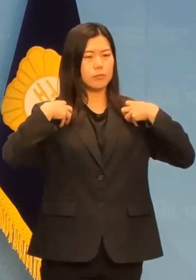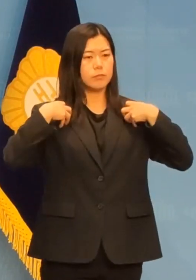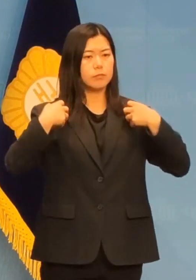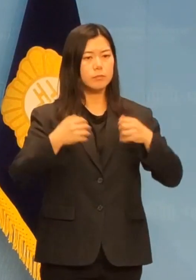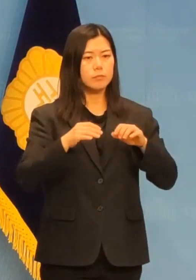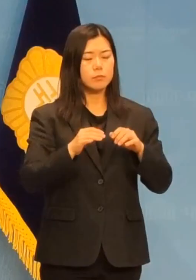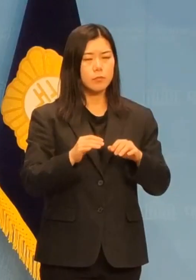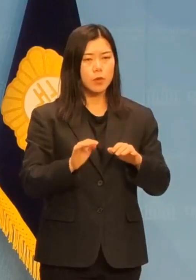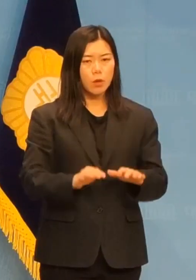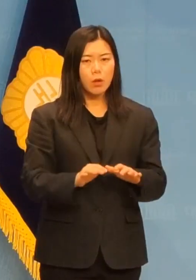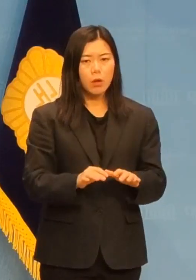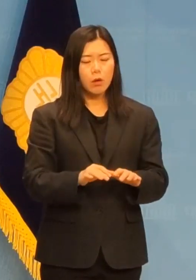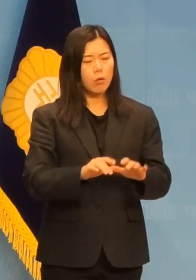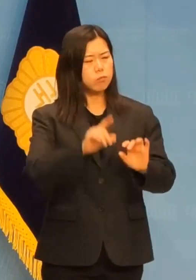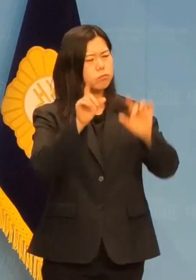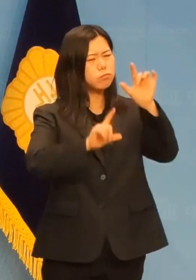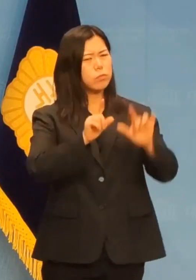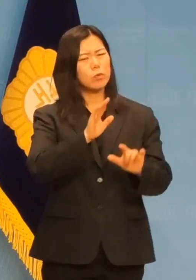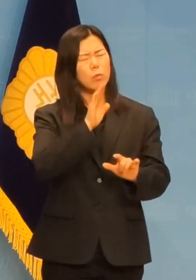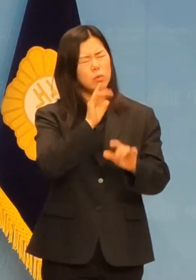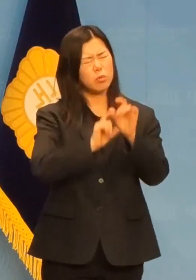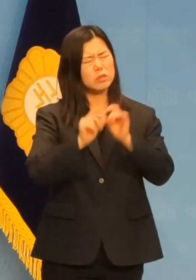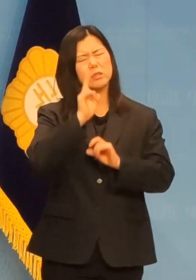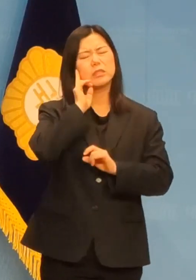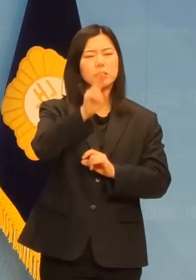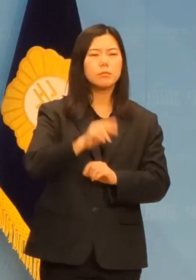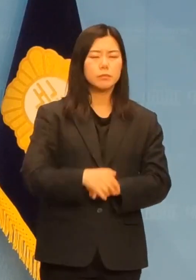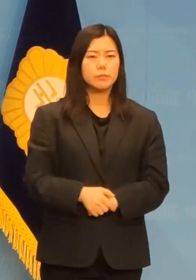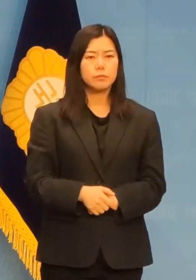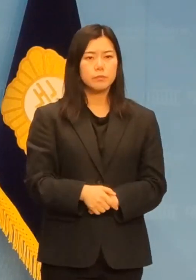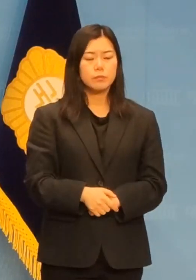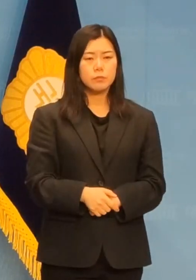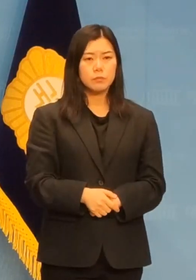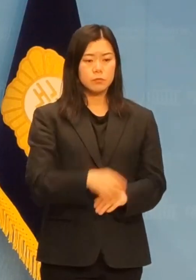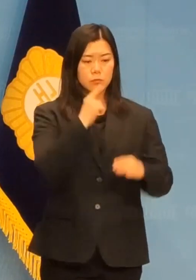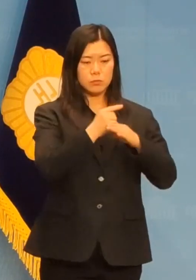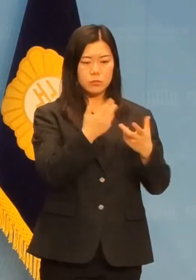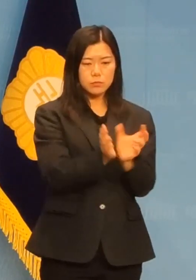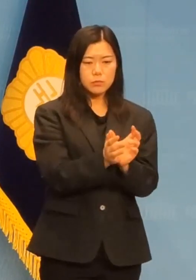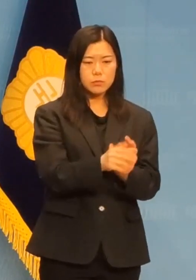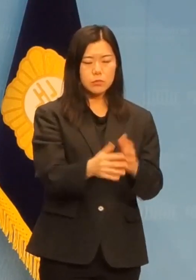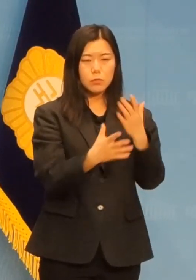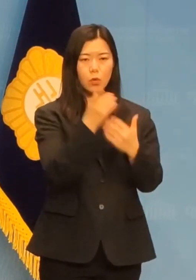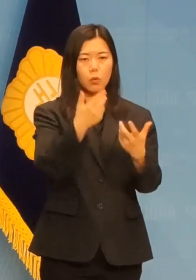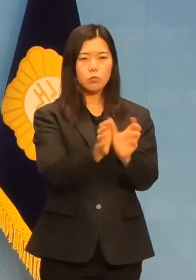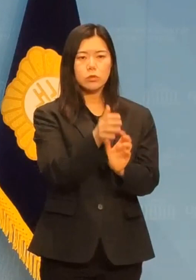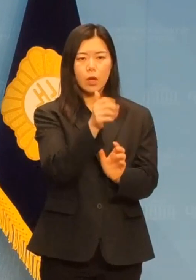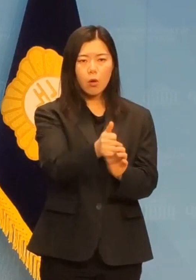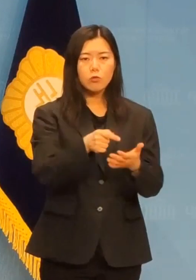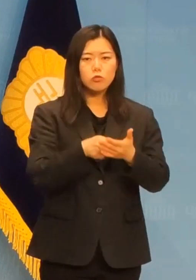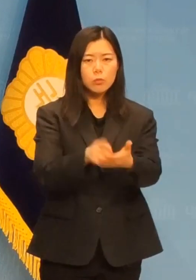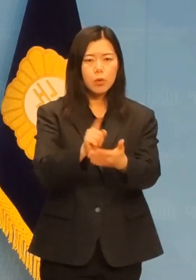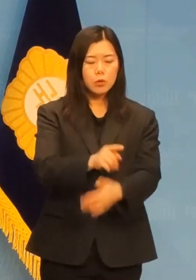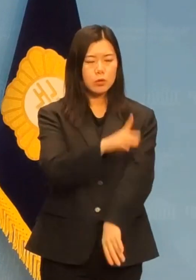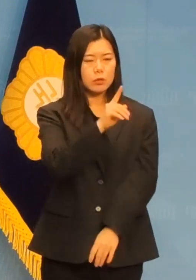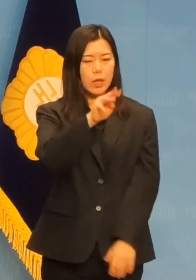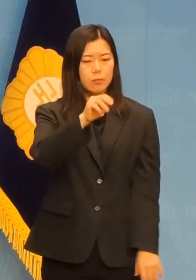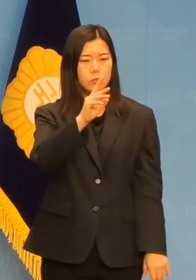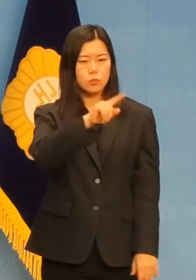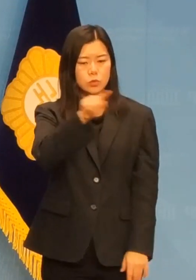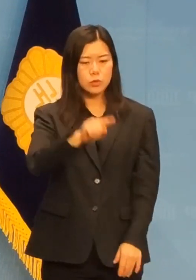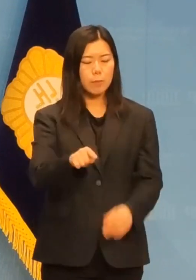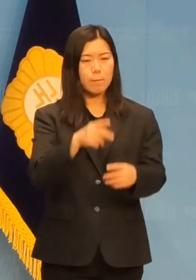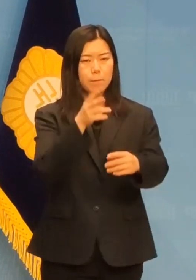유엔사 흔들기 행태도 점입가경입니다. 민주당과 정동영 장관이 추진하는 이른바 DMZ법은